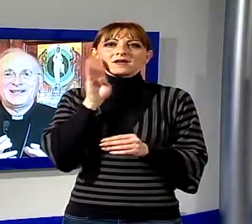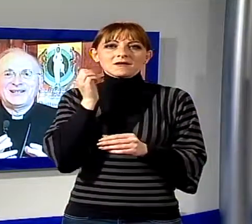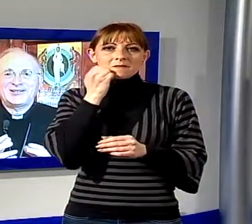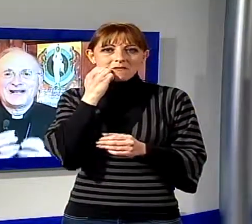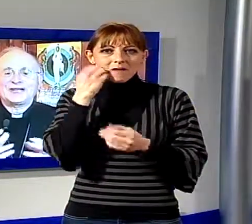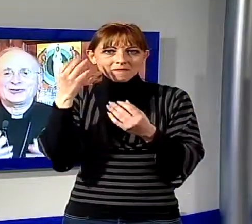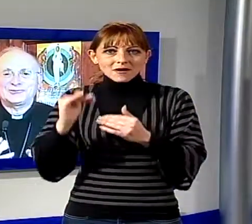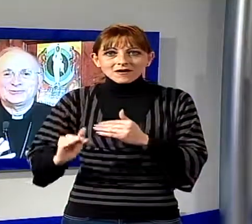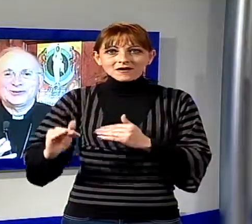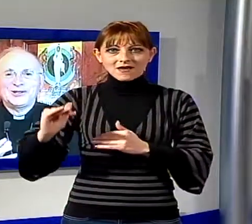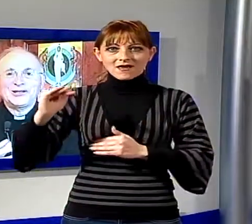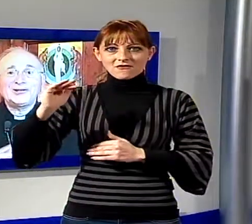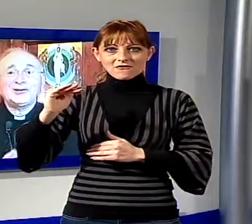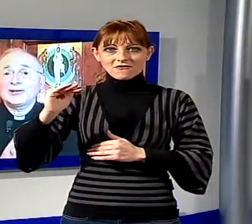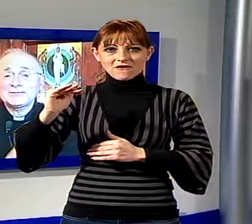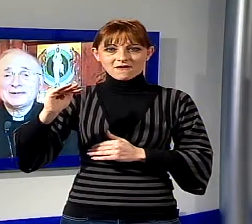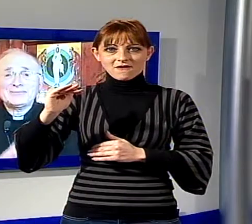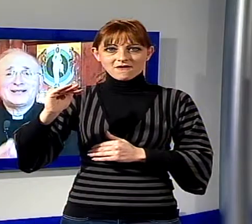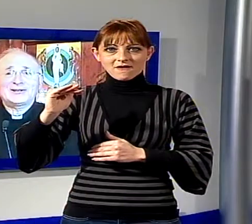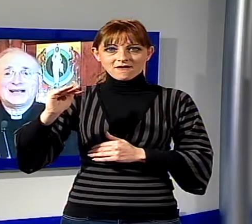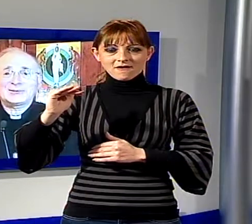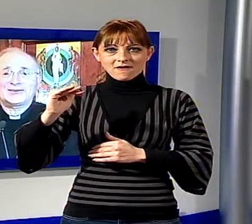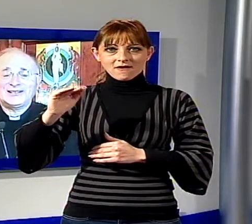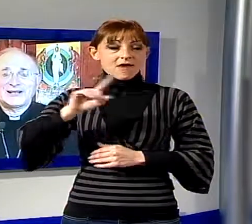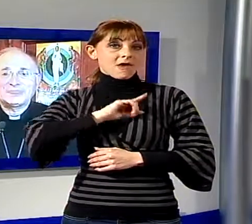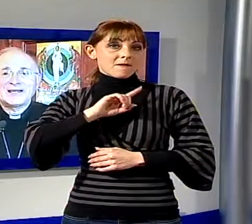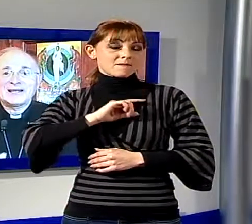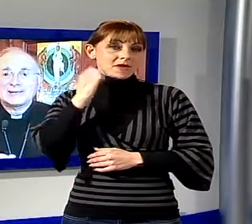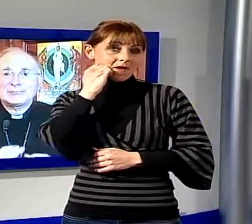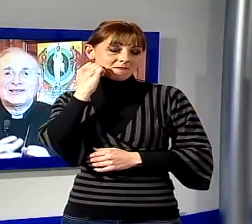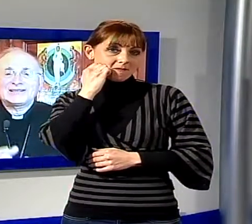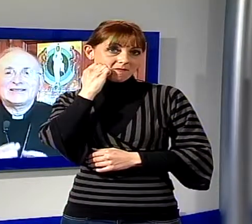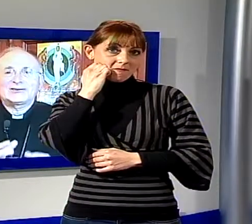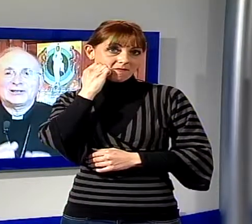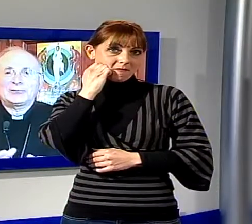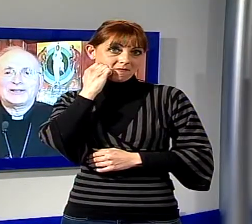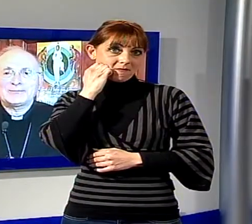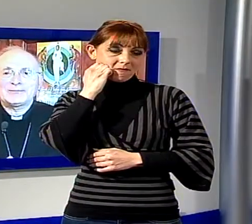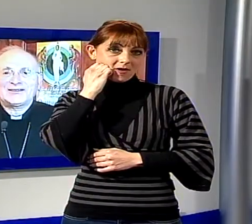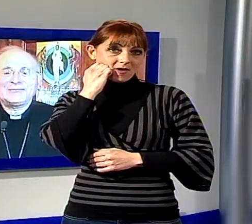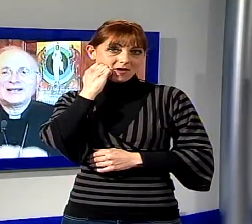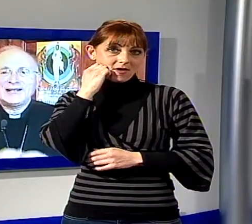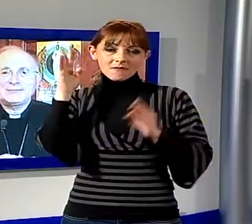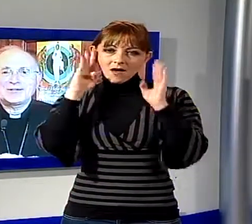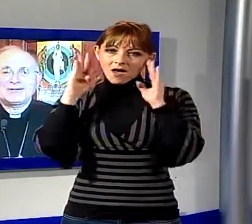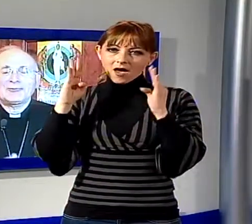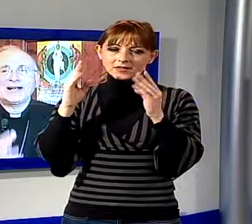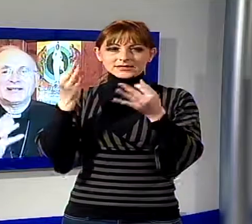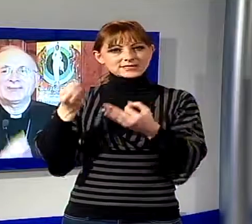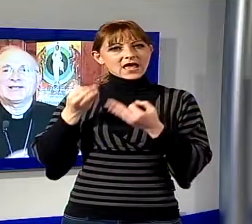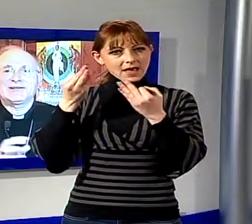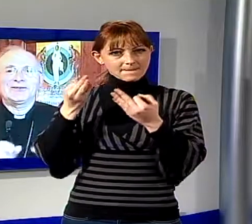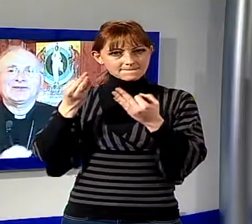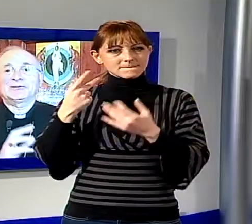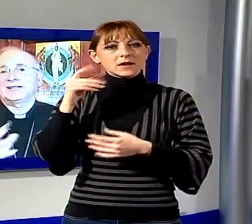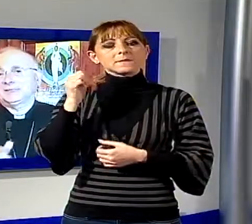bene, ci ha cresciuto. Io, la mia mamma era una carrozzina, prendi l'attenzione del cuore della mamma sempre, e lei mi diceva, guarda,